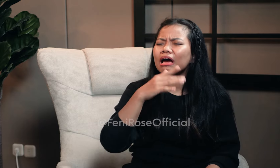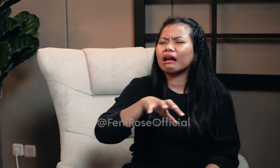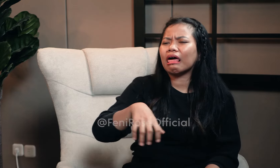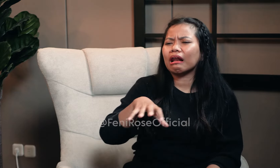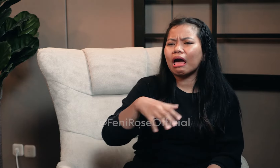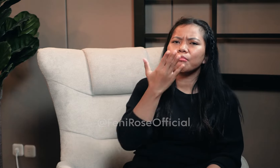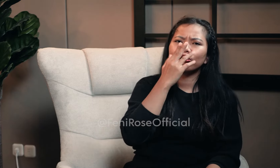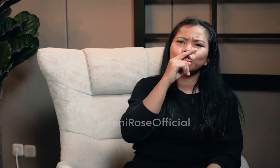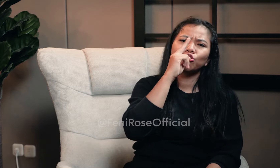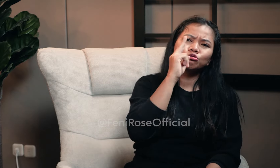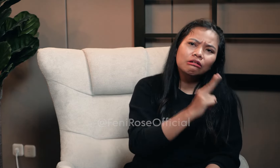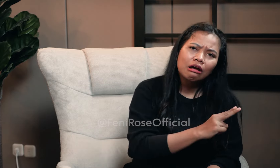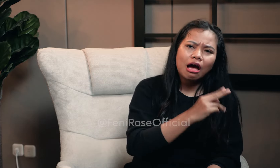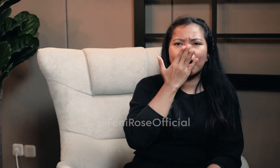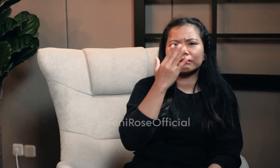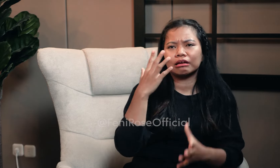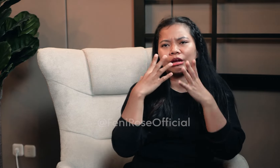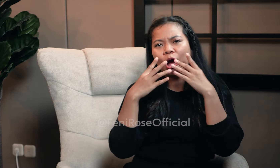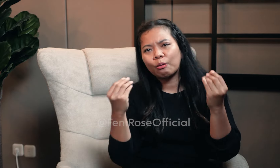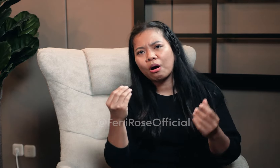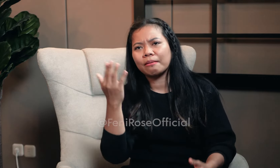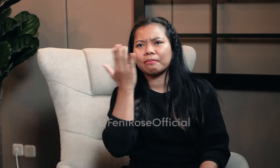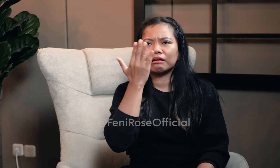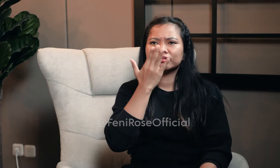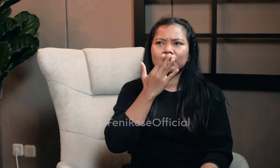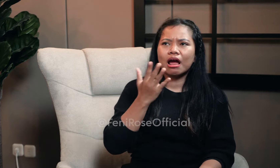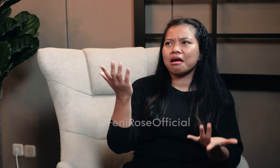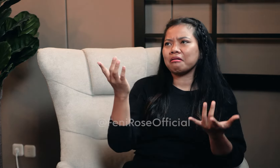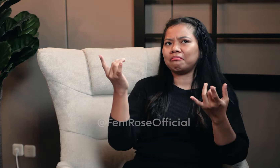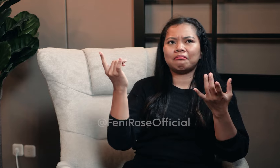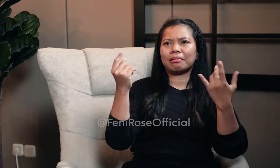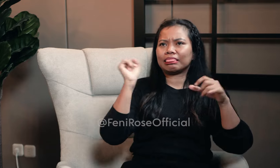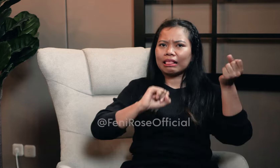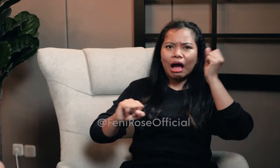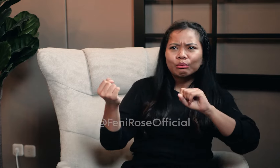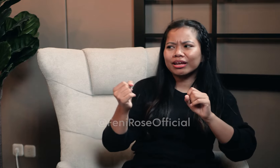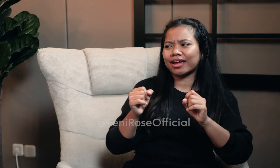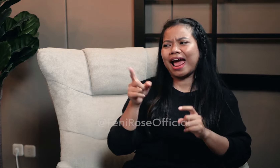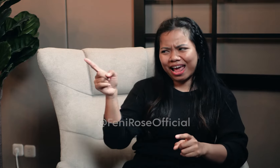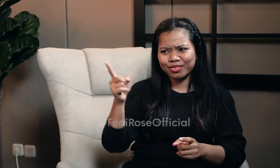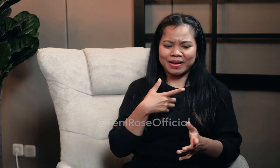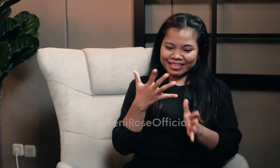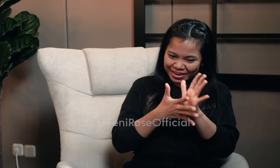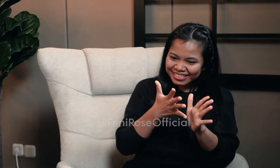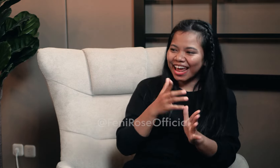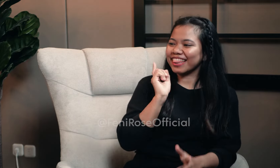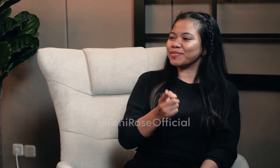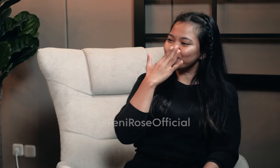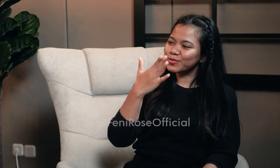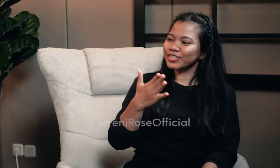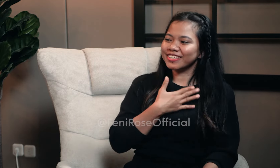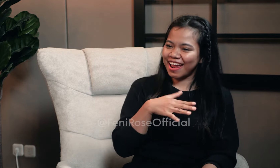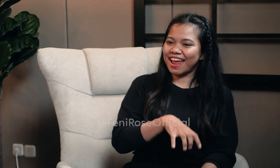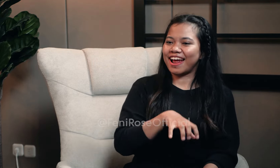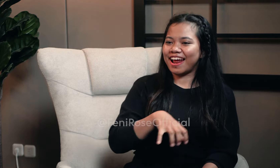menghormati Bahasa lokal seperti itu bahasa Sunda bahasa Jawa otomatis kan ada bahasa Betawi termasuk bahasa